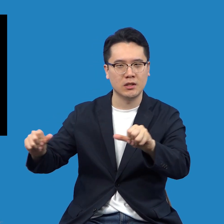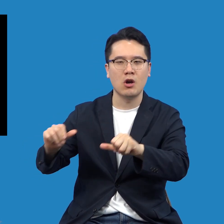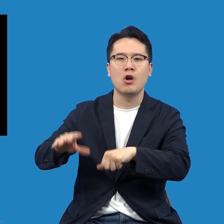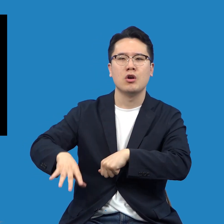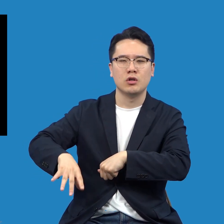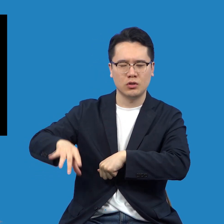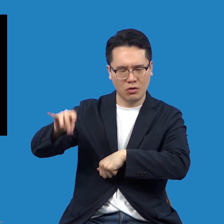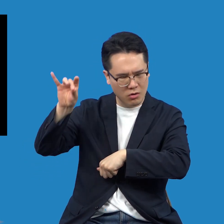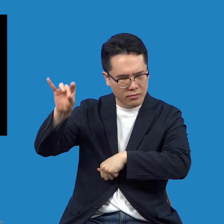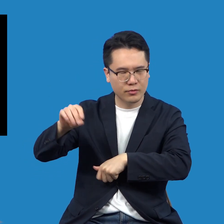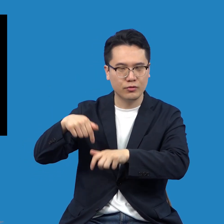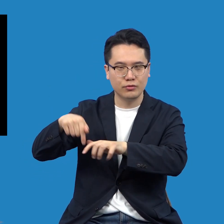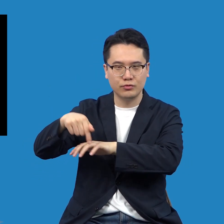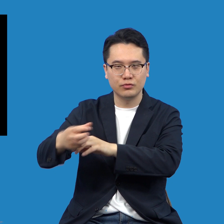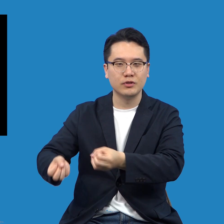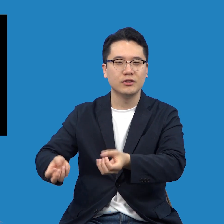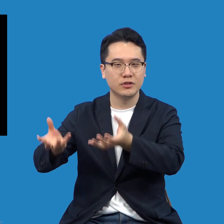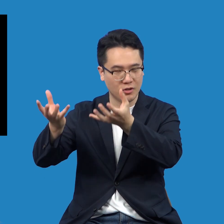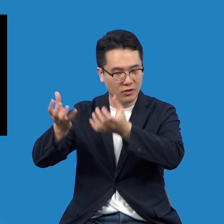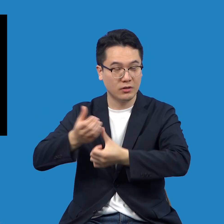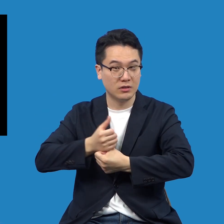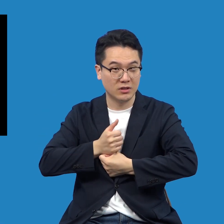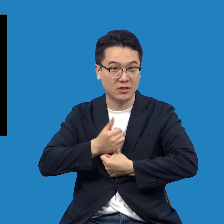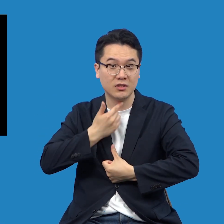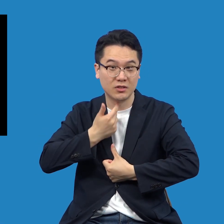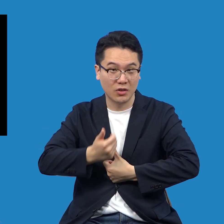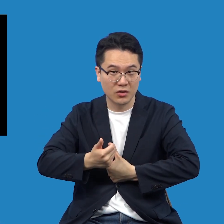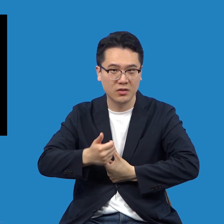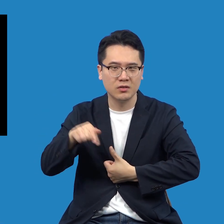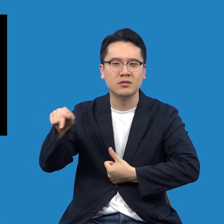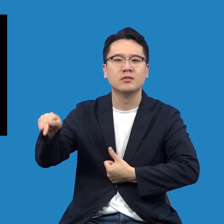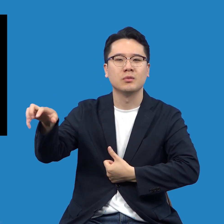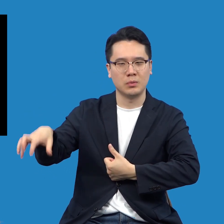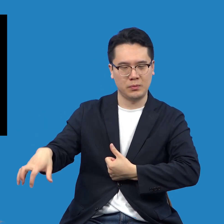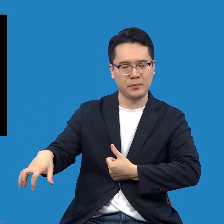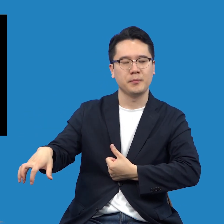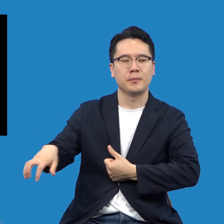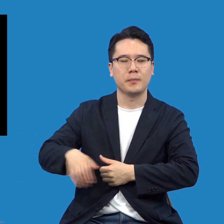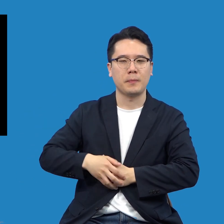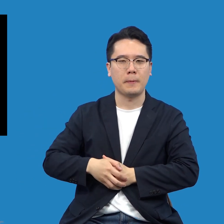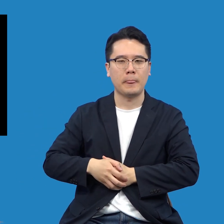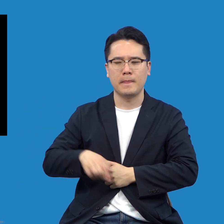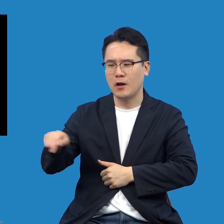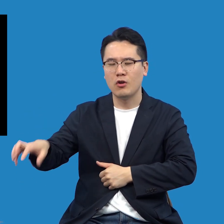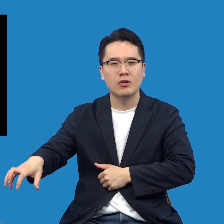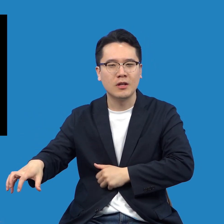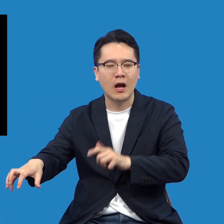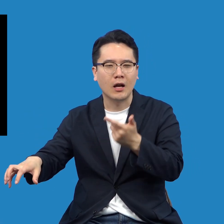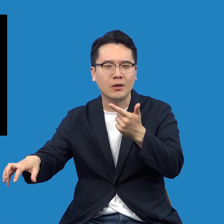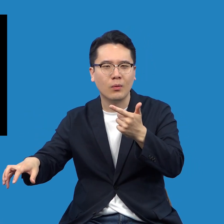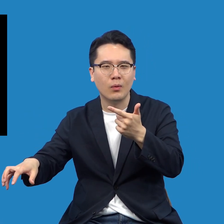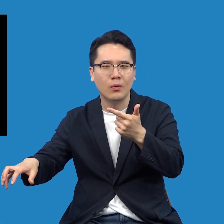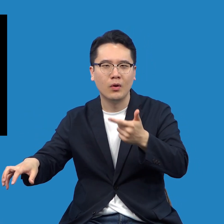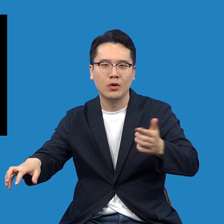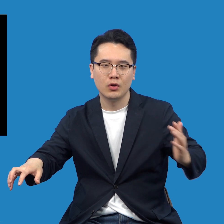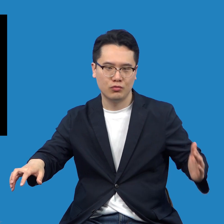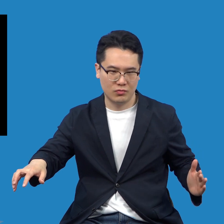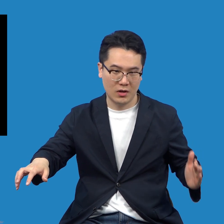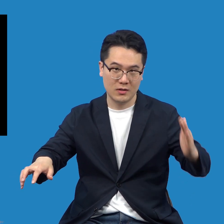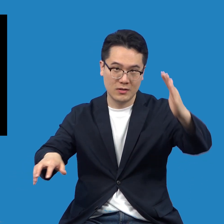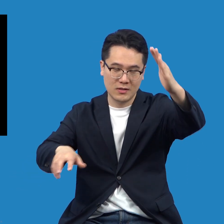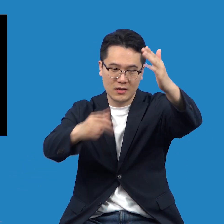유월절을 지켰던 바로 그 장소 길갈 아닙니까? 이 길갈이 아니고 이 중앙산지 지역에